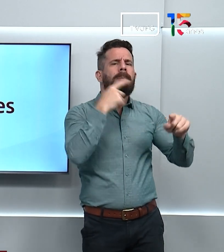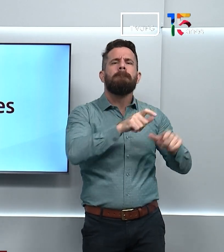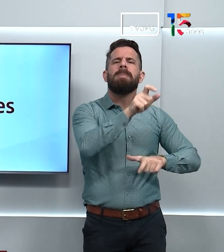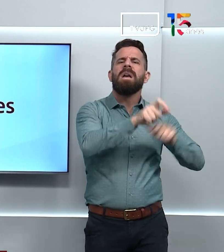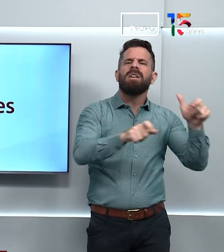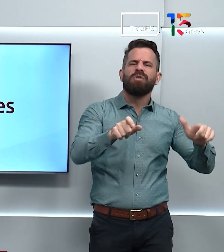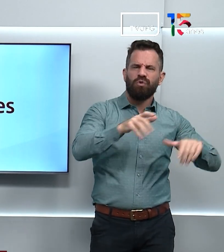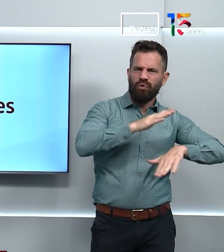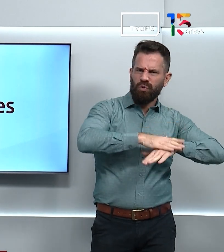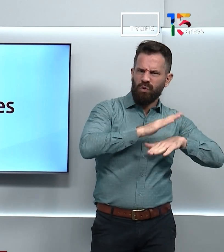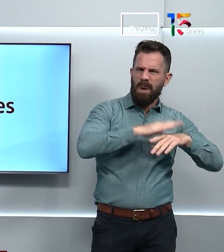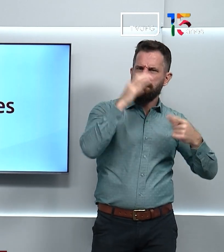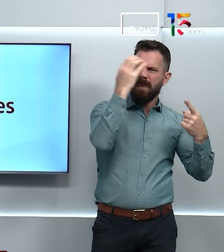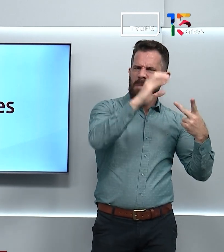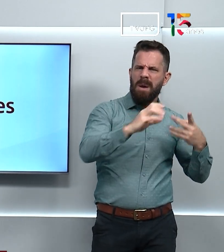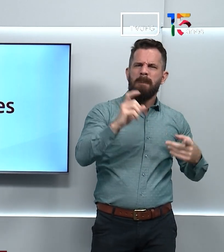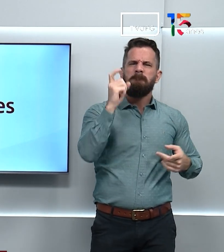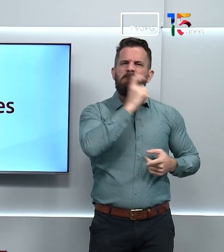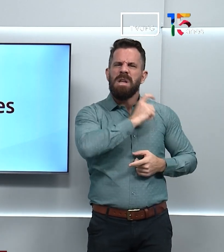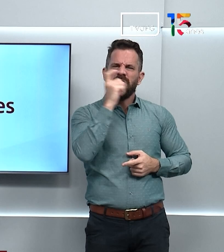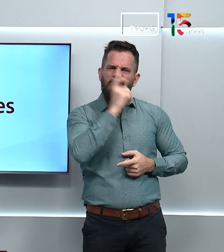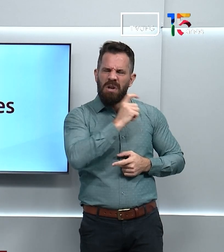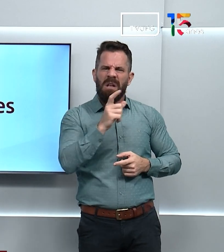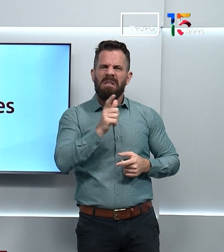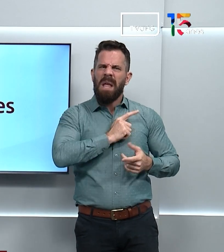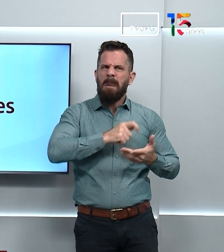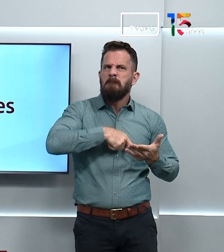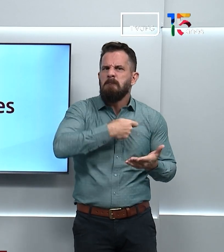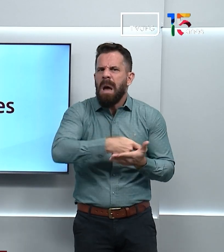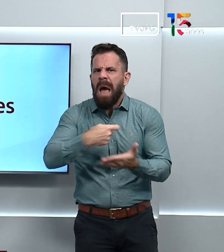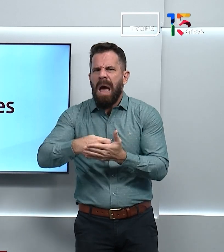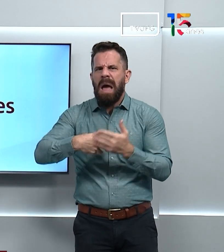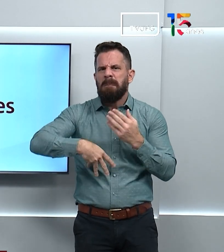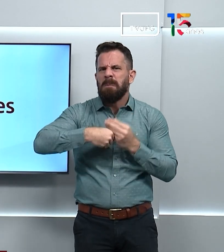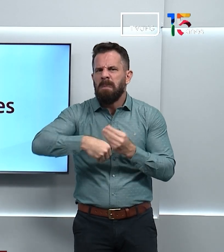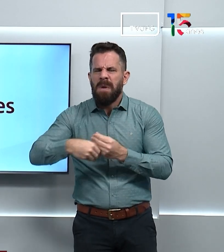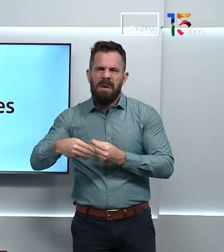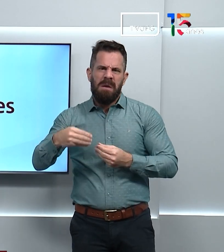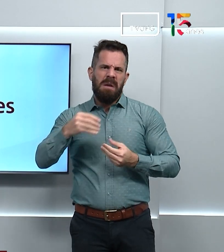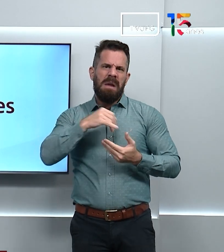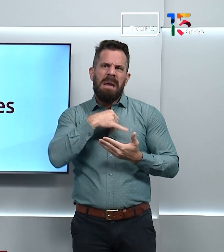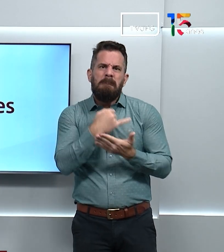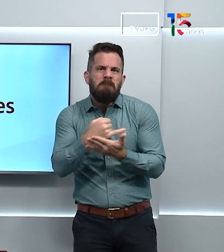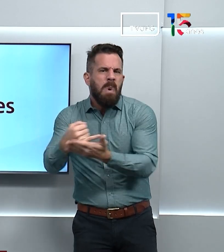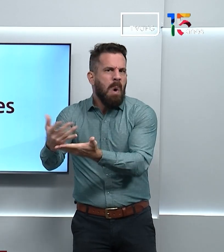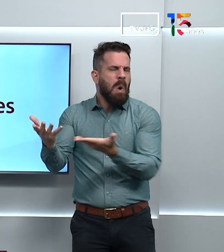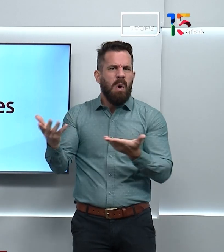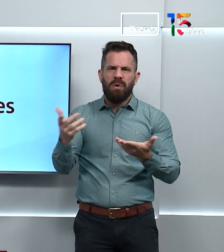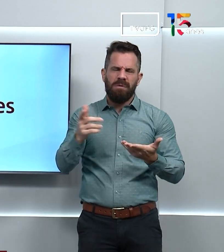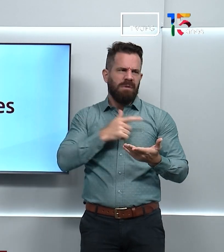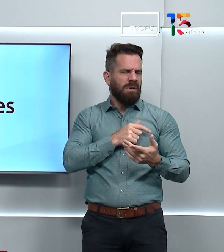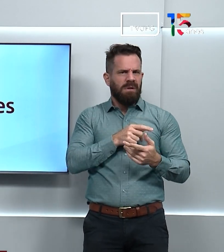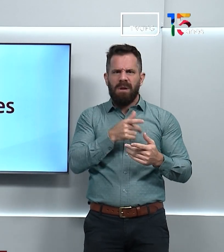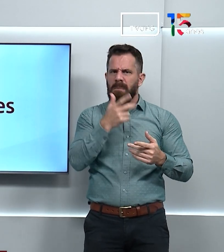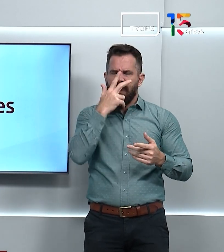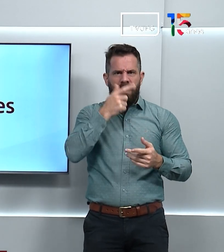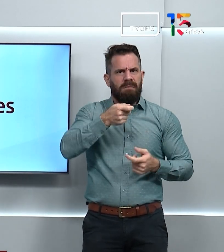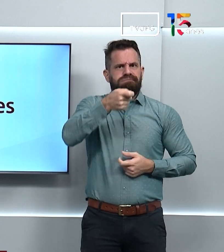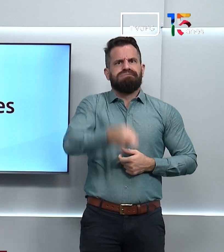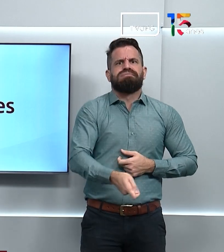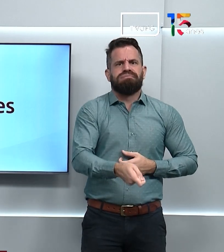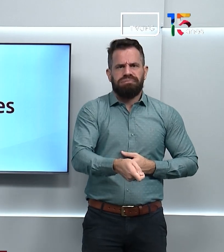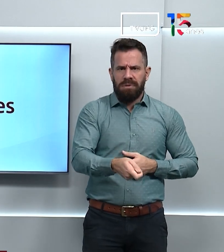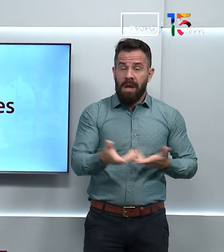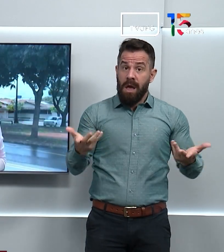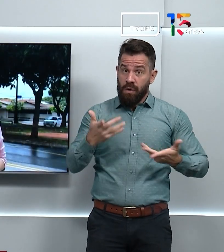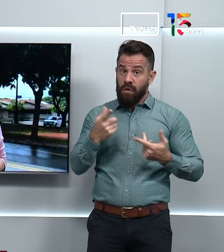um imposto sobre o Pix ou de que haveria algum tipo de fiscalização mais rigorosa. Bom, a Janaína volta ao